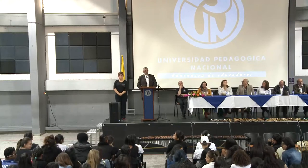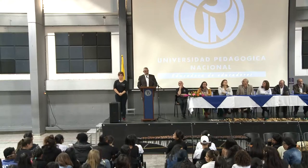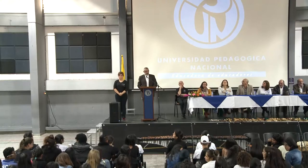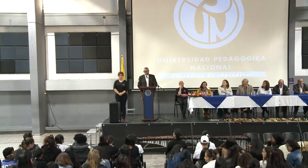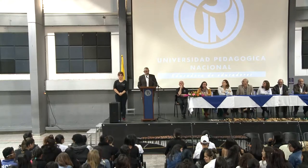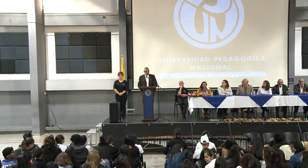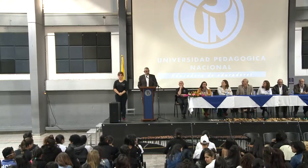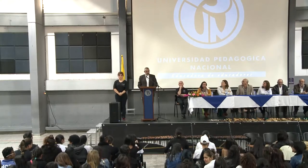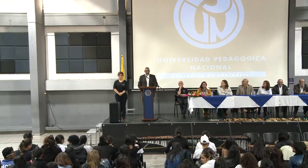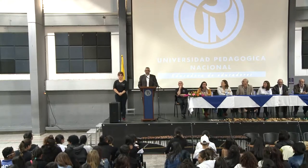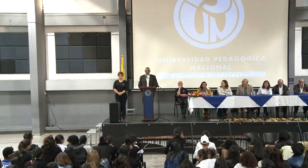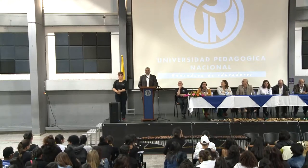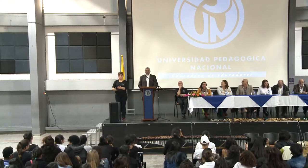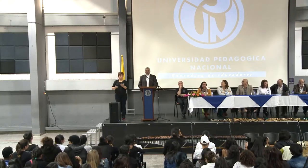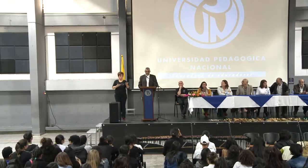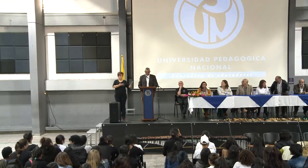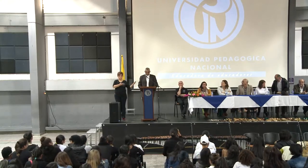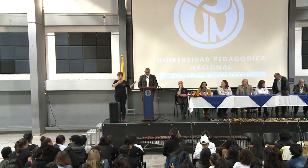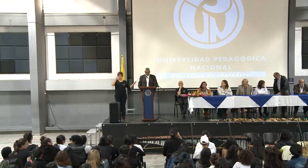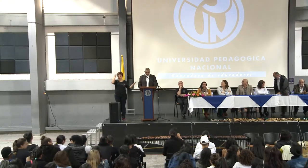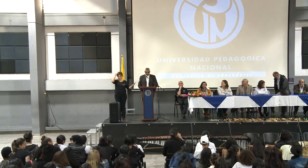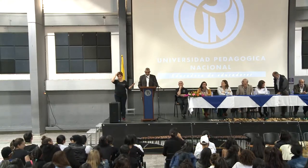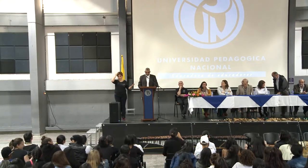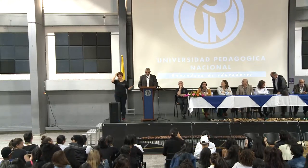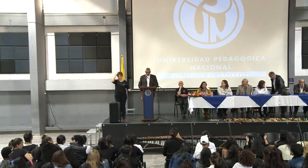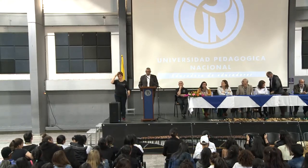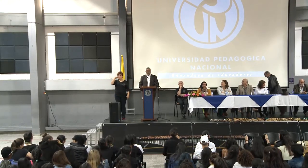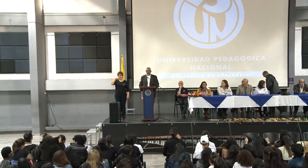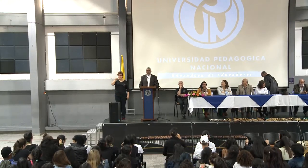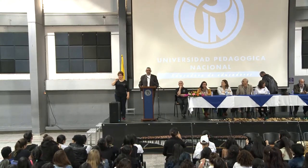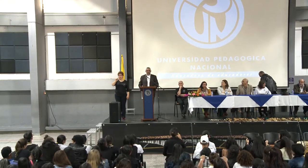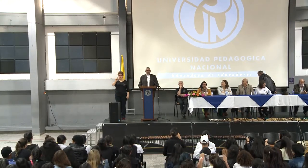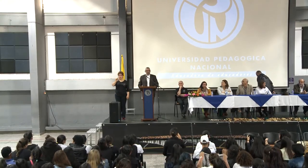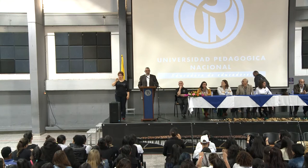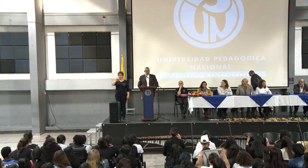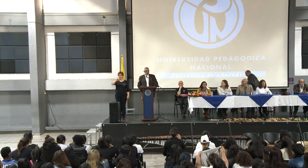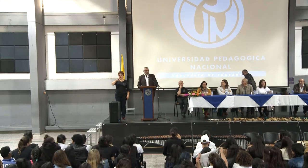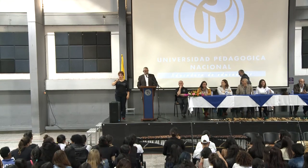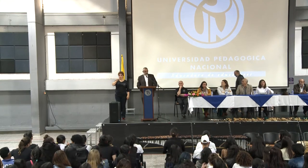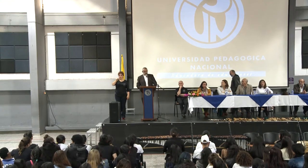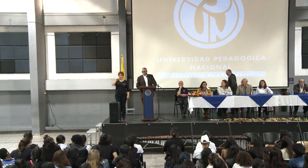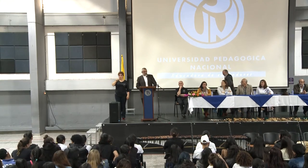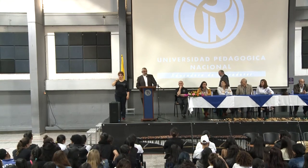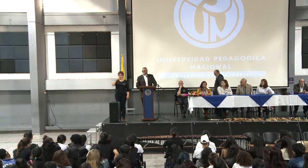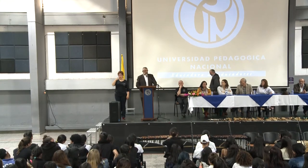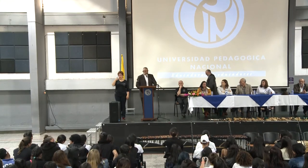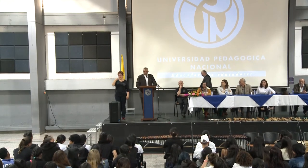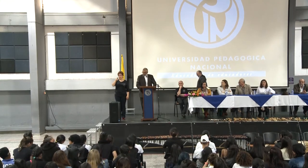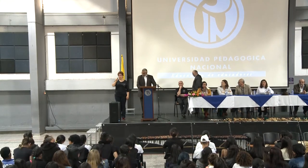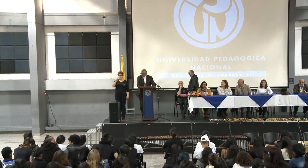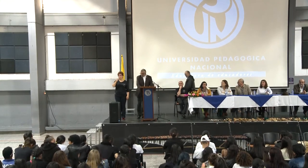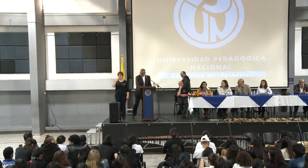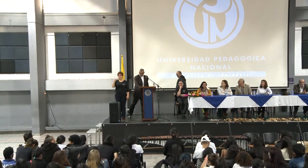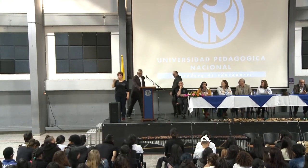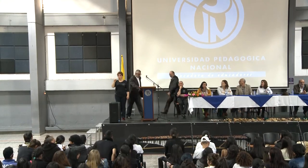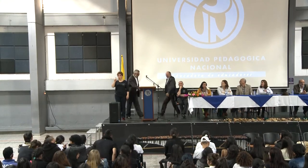el profesor alejandro álvarez director del instituto pedagógico nacional